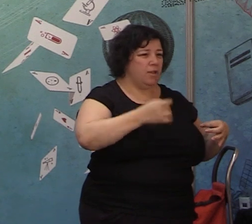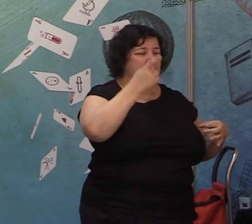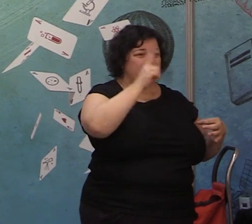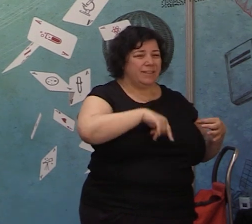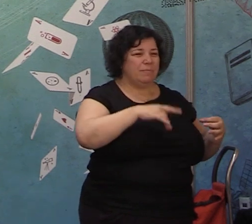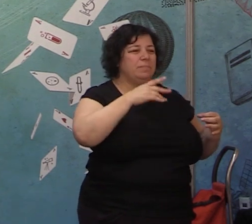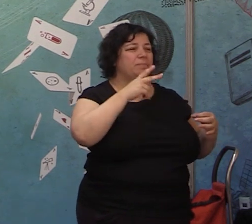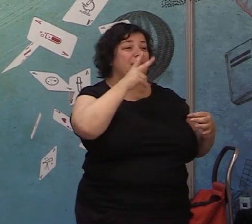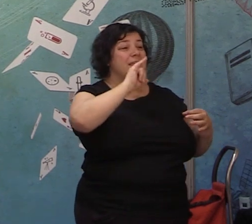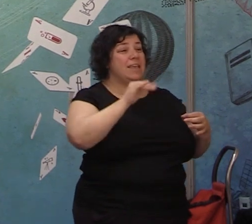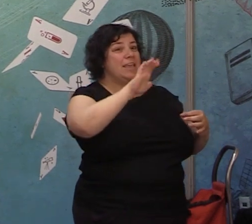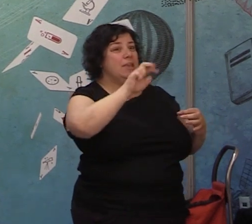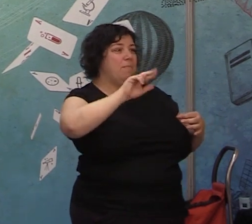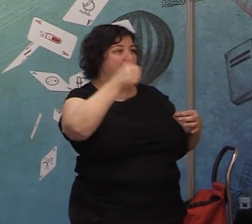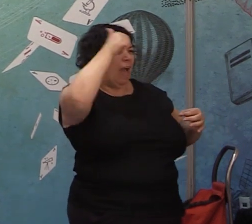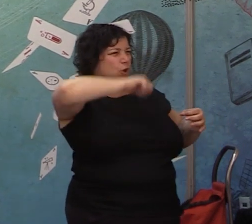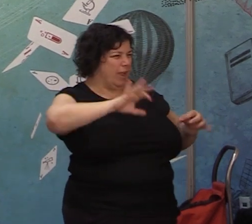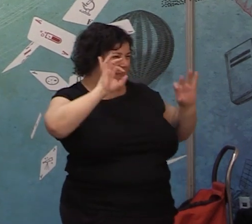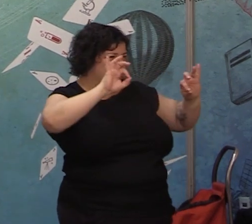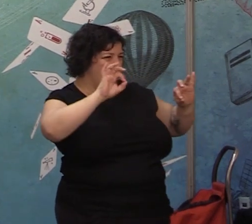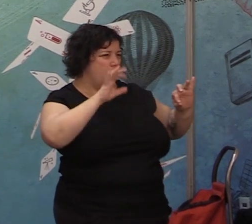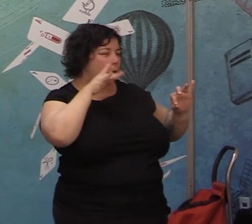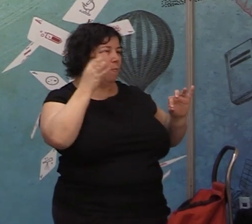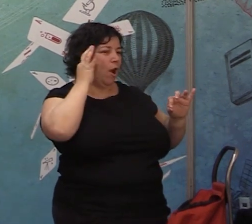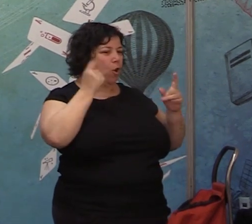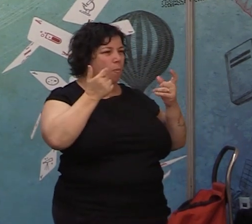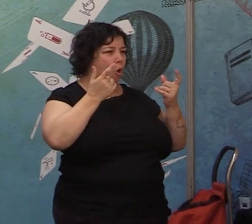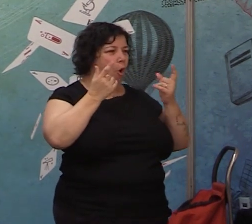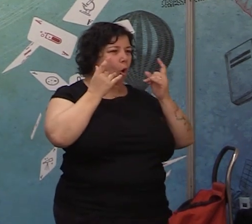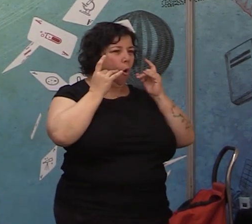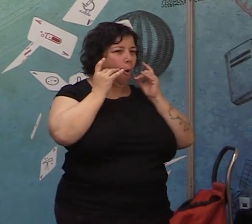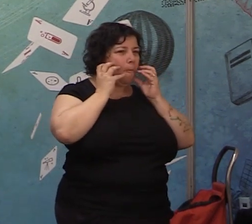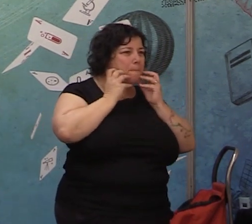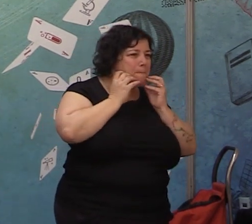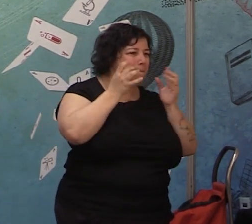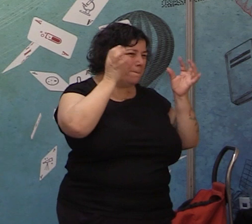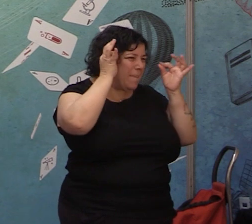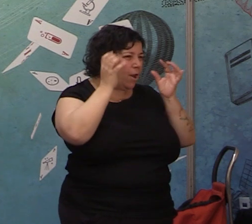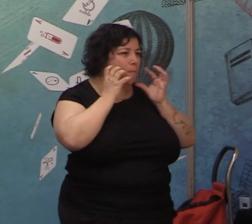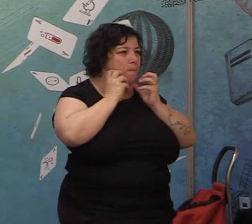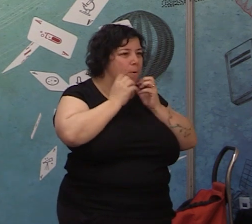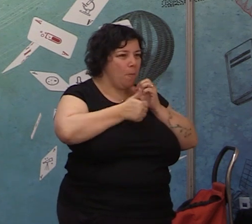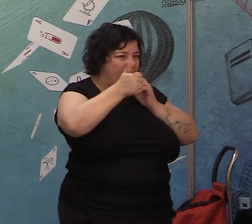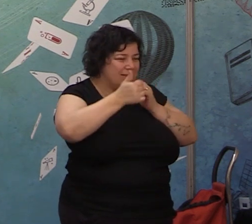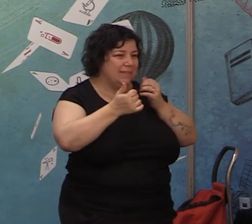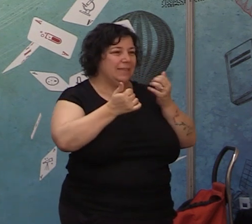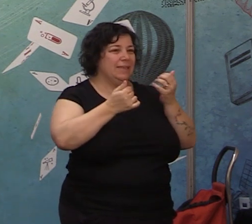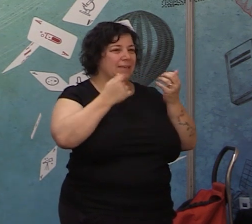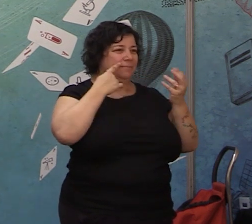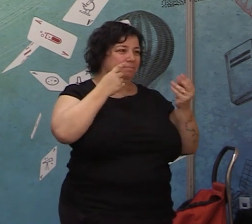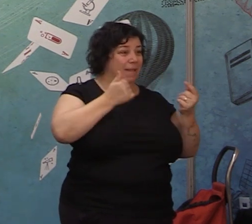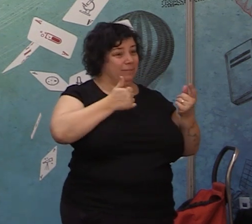Hiperandrogenismo, son mujeres que además pues tienen ese hirsutismo, tienen un poquito de más vello facial, etcétera, y bueno, pues al